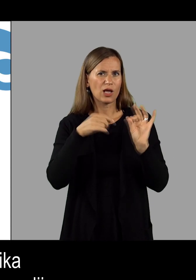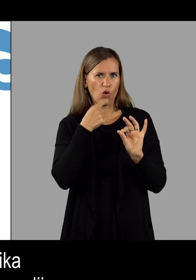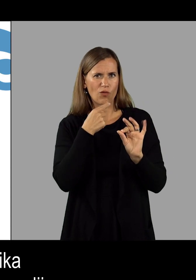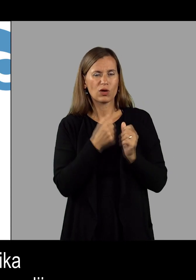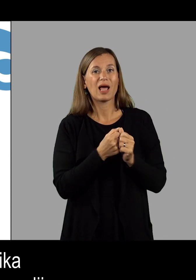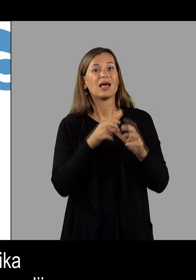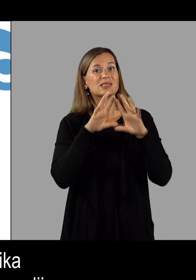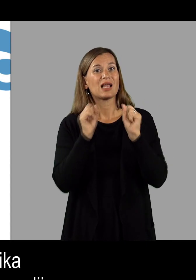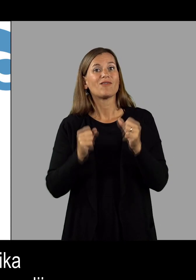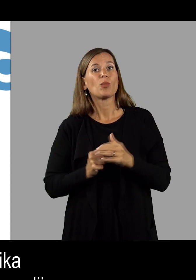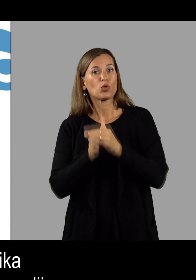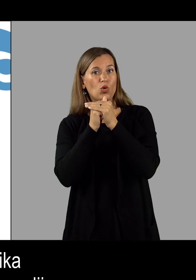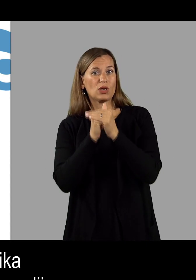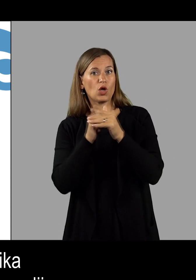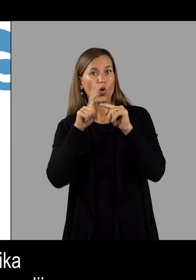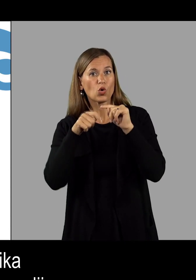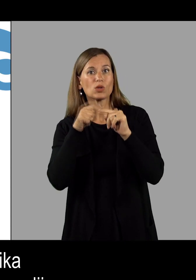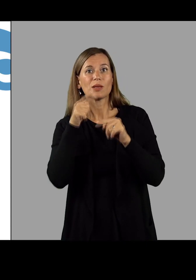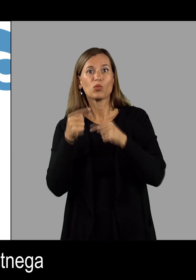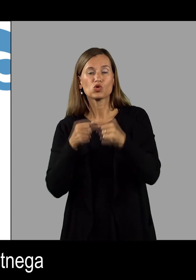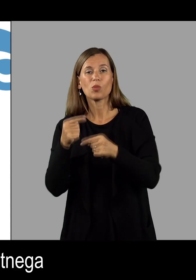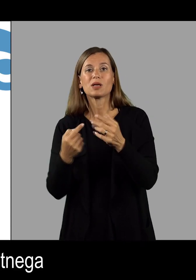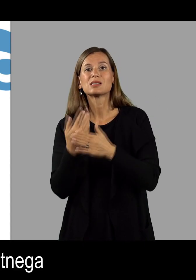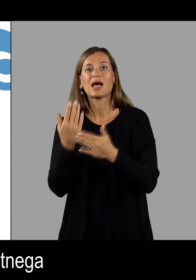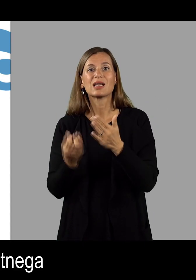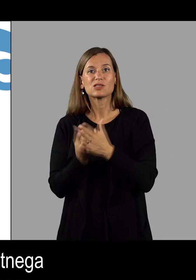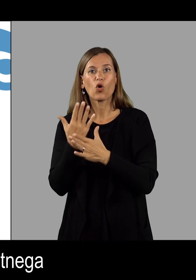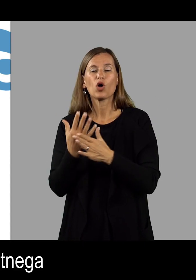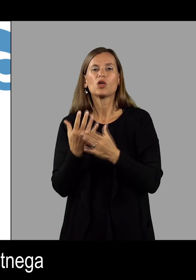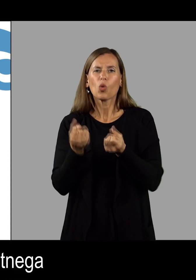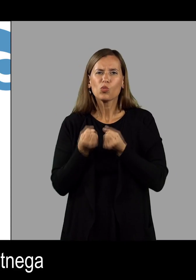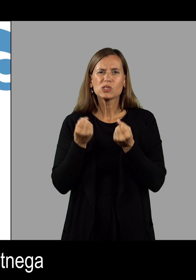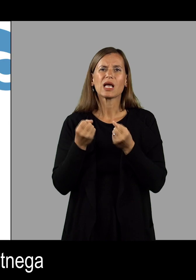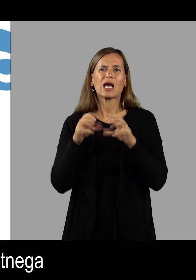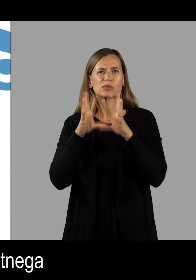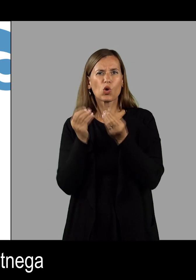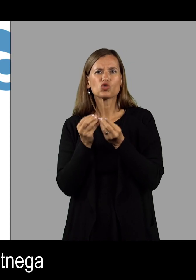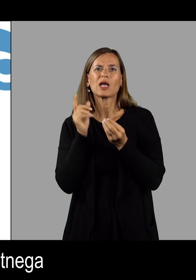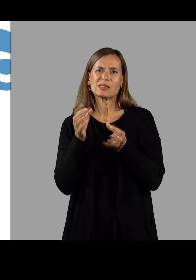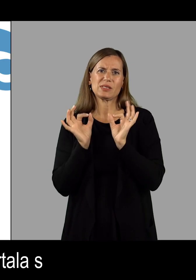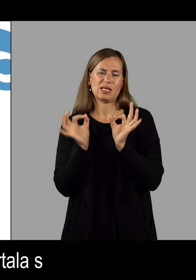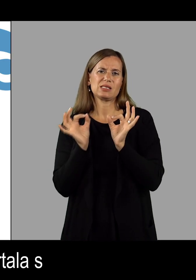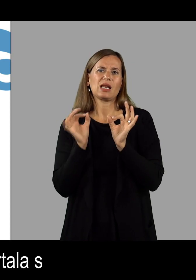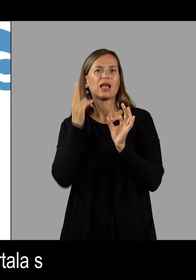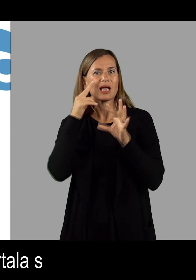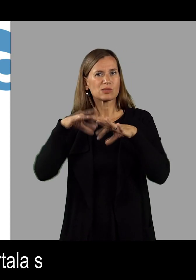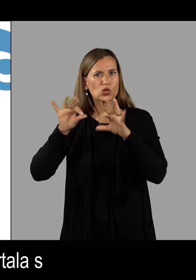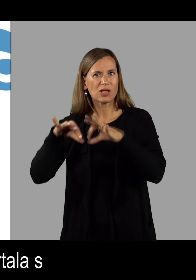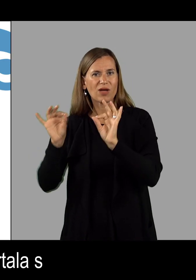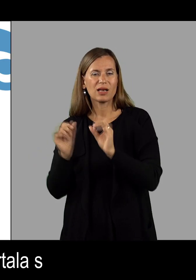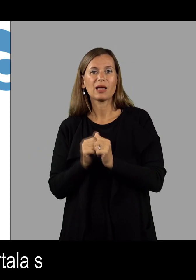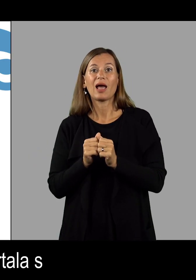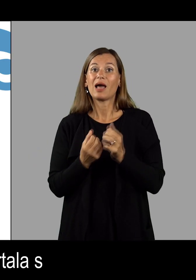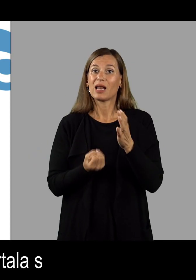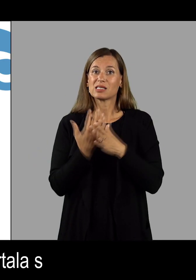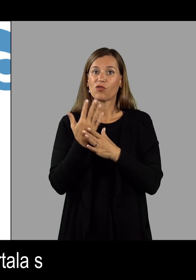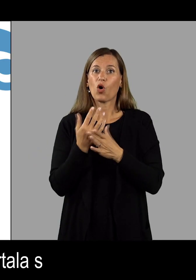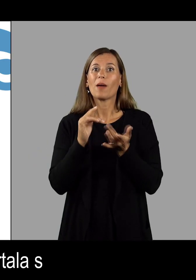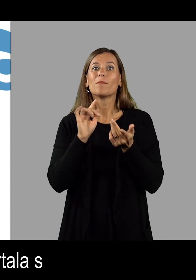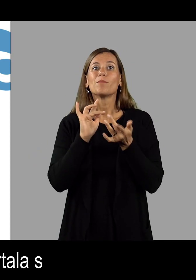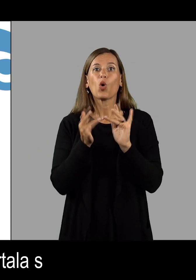razpoznavalnik govora, ki bo nastal v okviru delovnega sklopa govorne tehnologije. Tu je predvidena